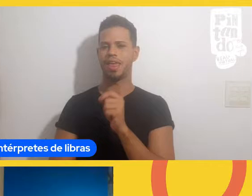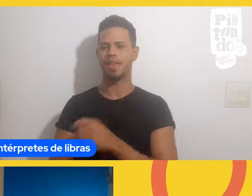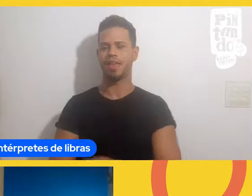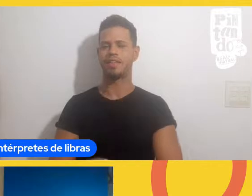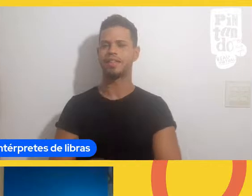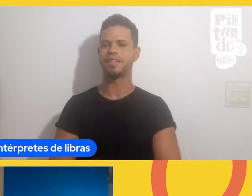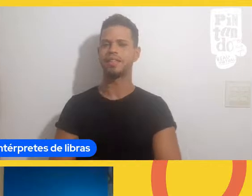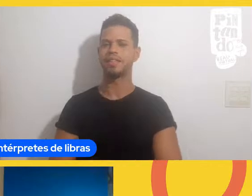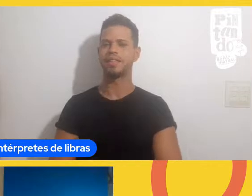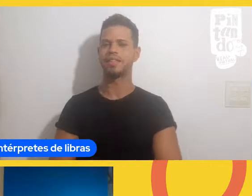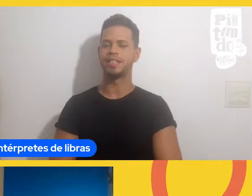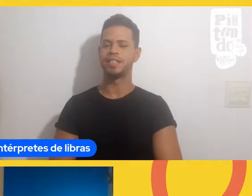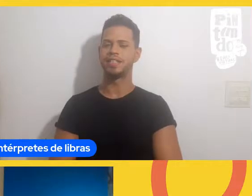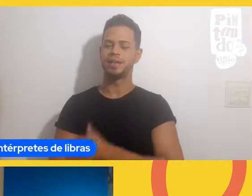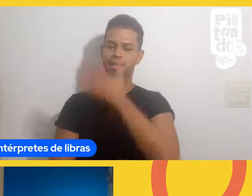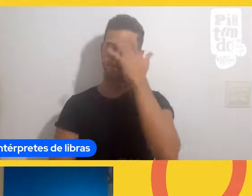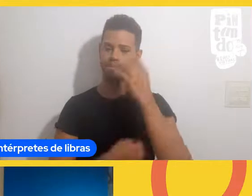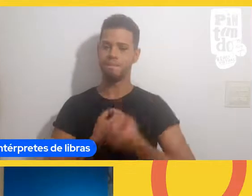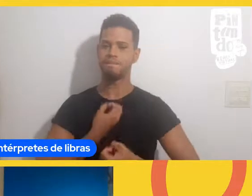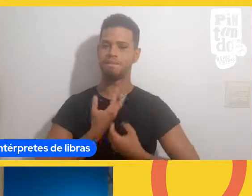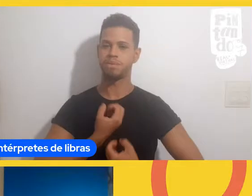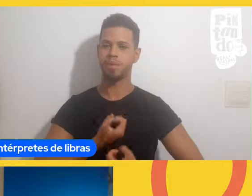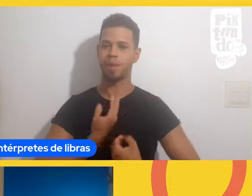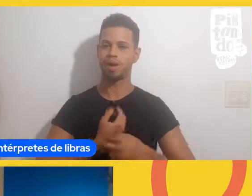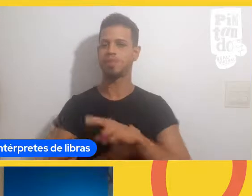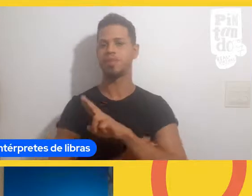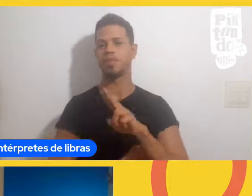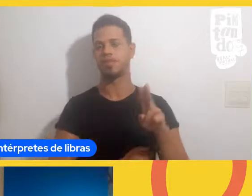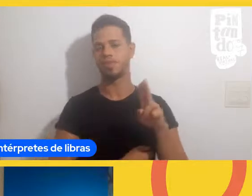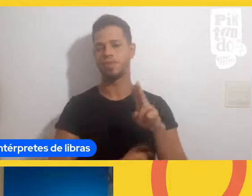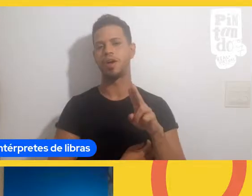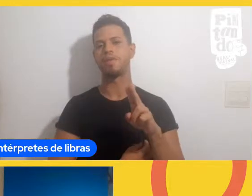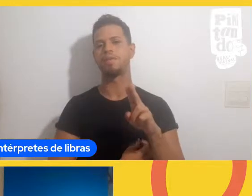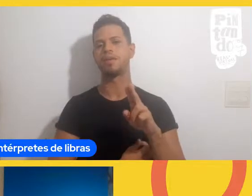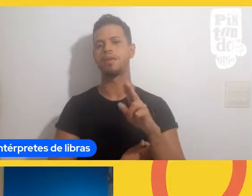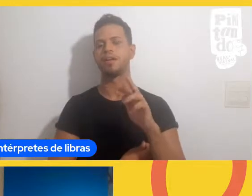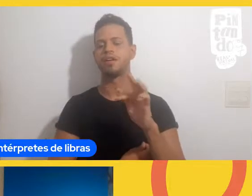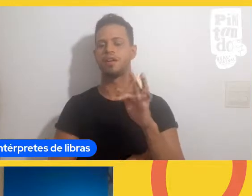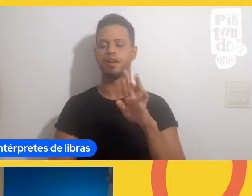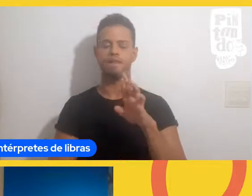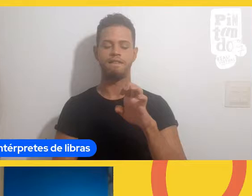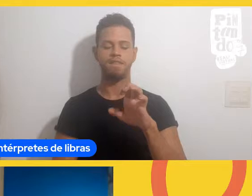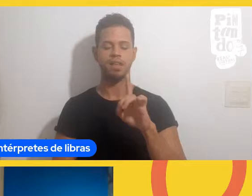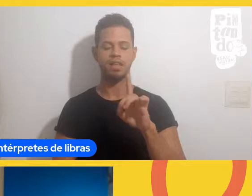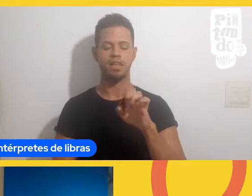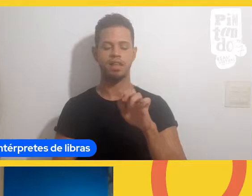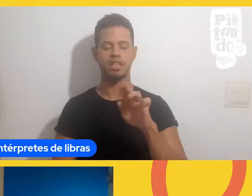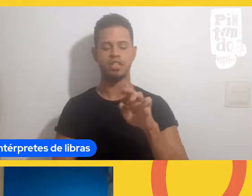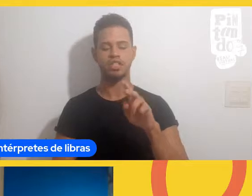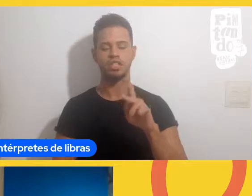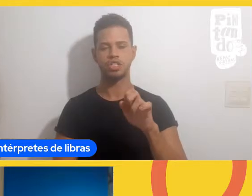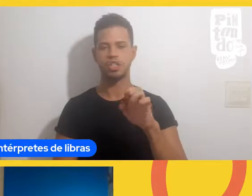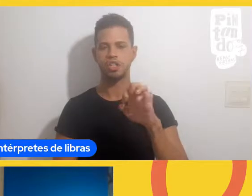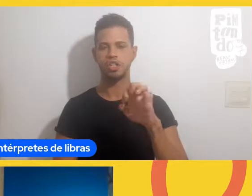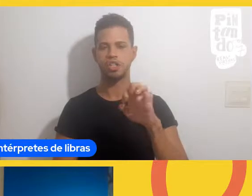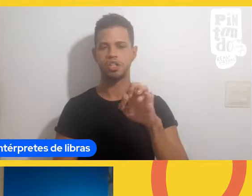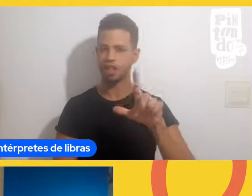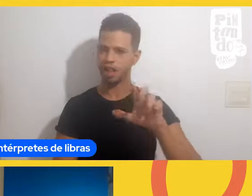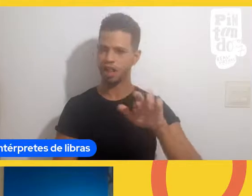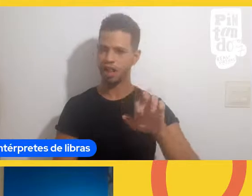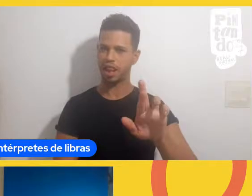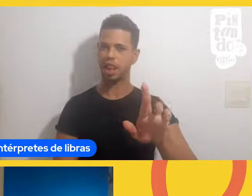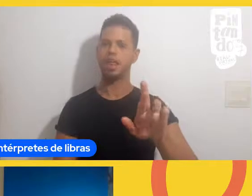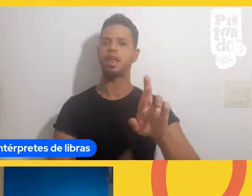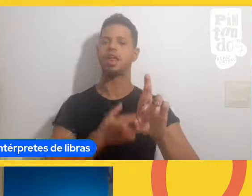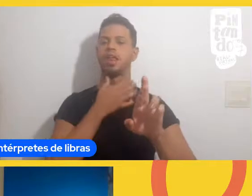de um ensaísta e poeta alemão chamado, acho que se pronuncia assim, Friedrich Schiller, no livro A Educação da Estética do Homem.